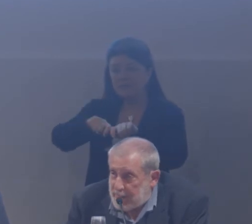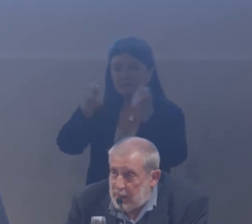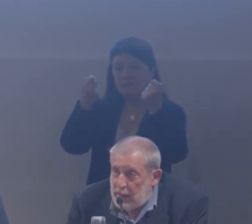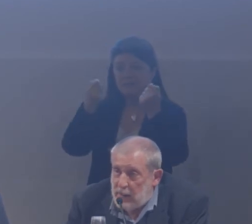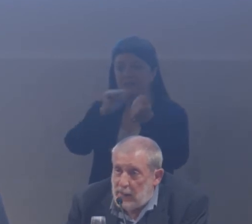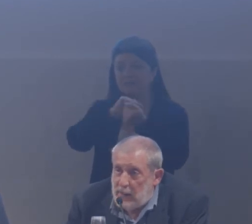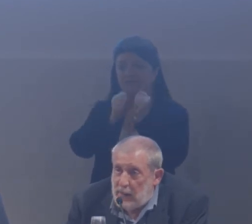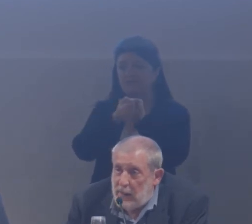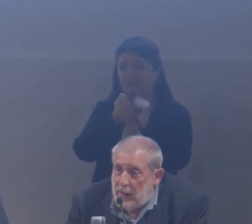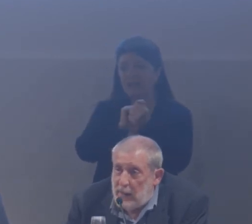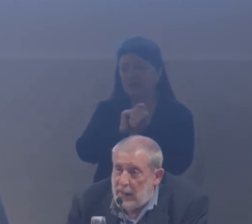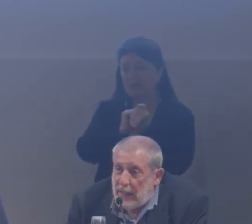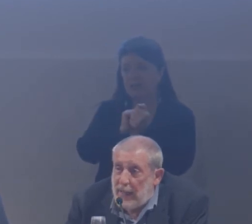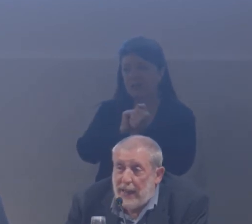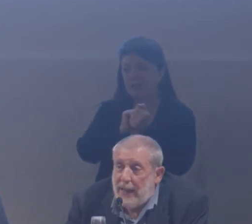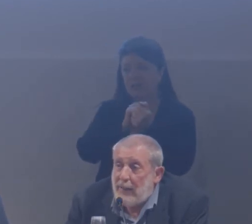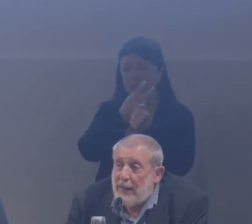cruenta,